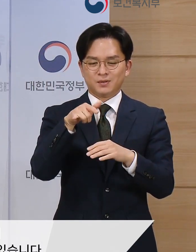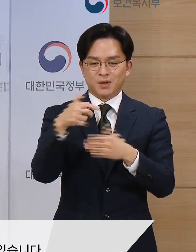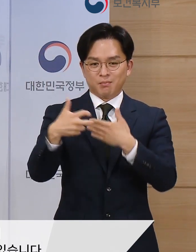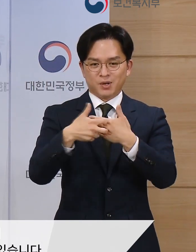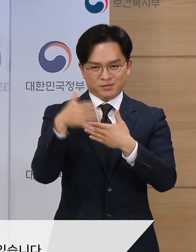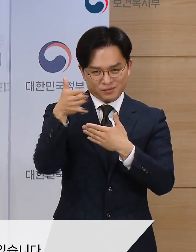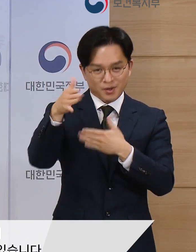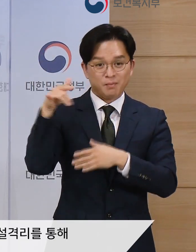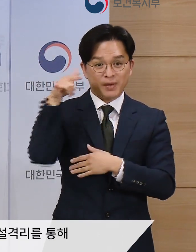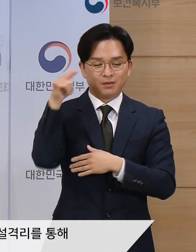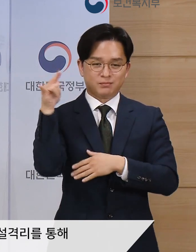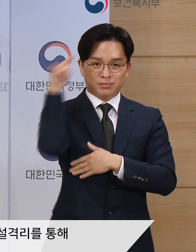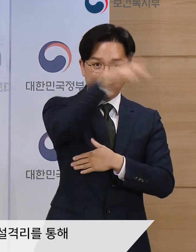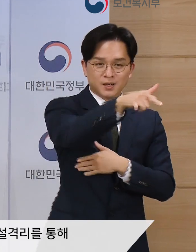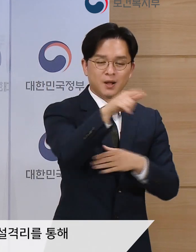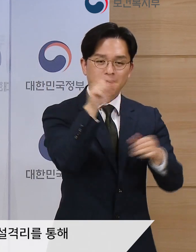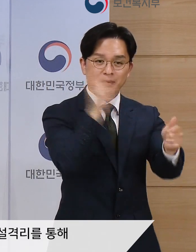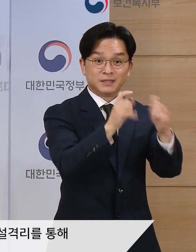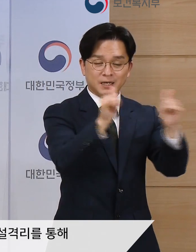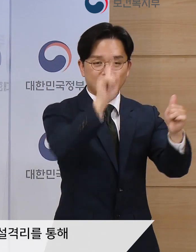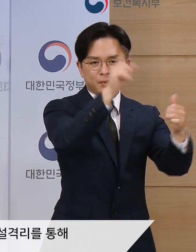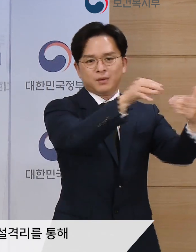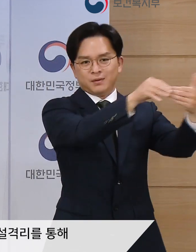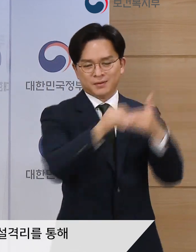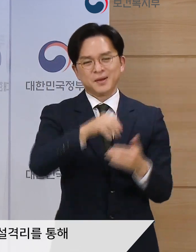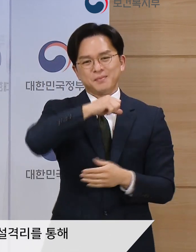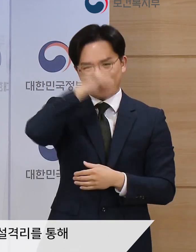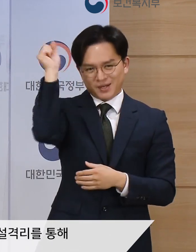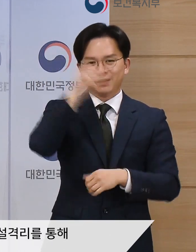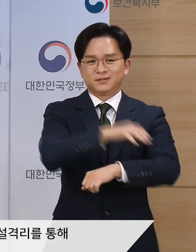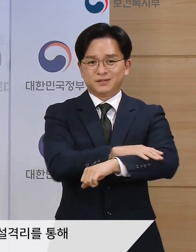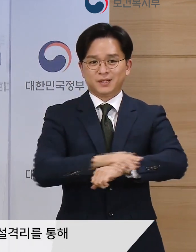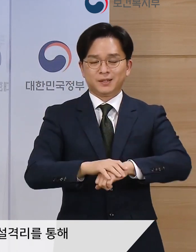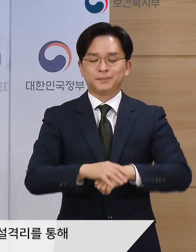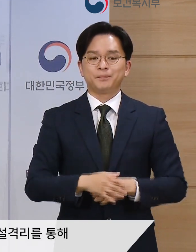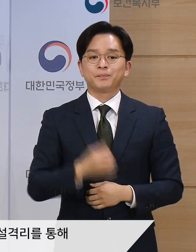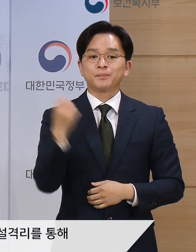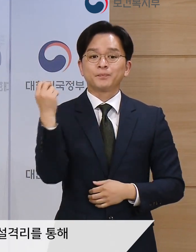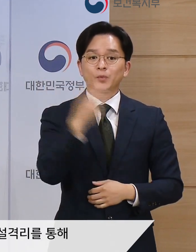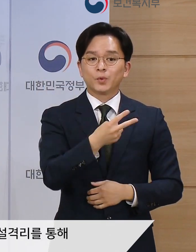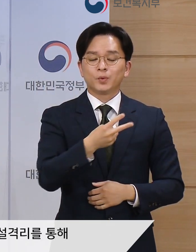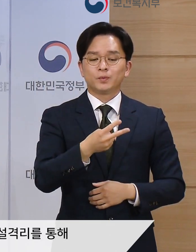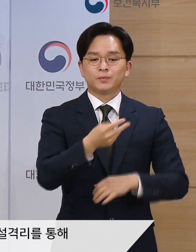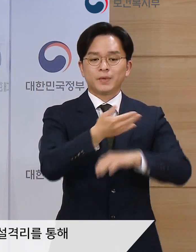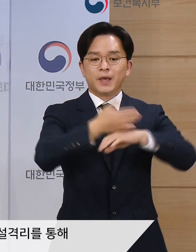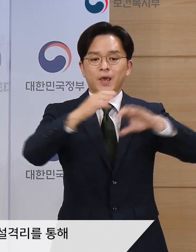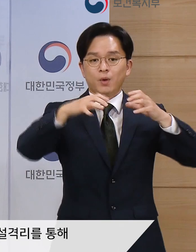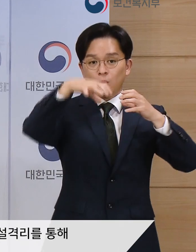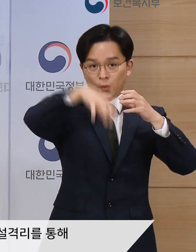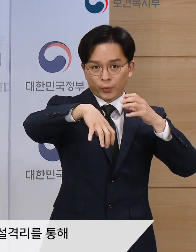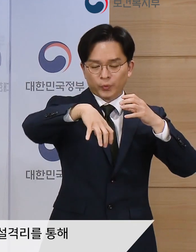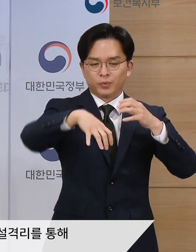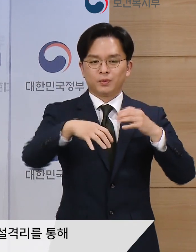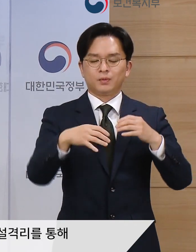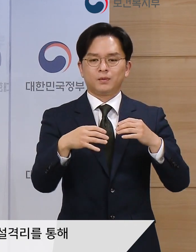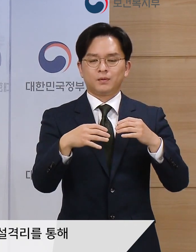있습니다. 단체 입국자를 대상으로는 회사 연수시설 등 별도의 시설 격리를